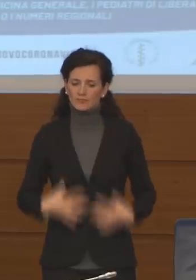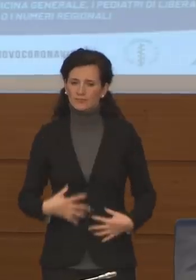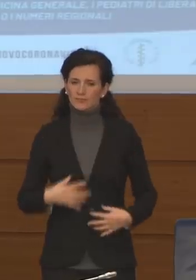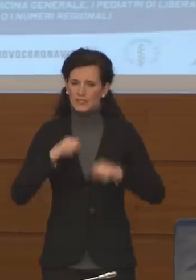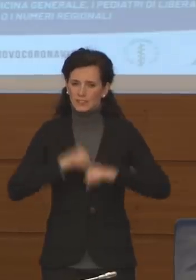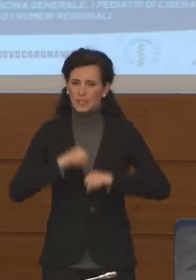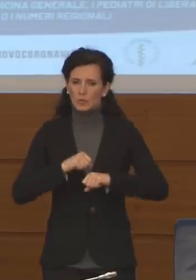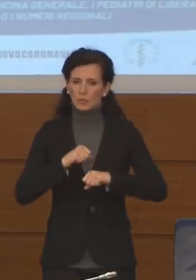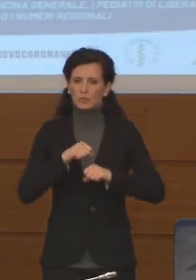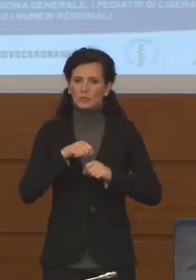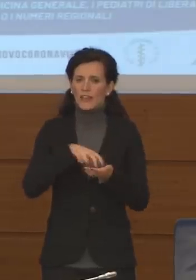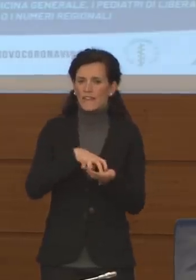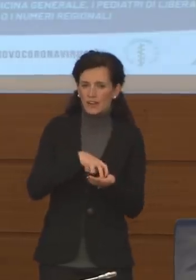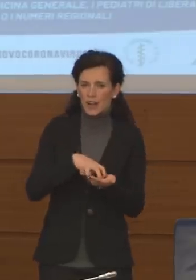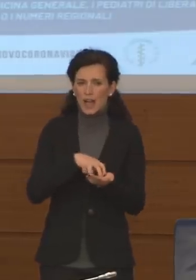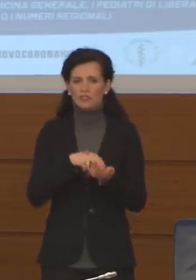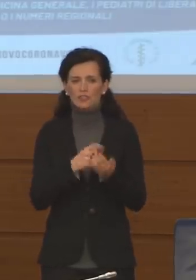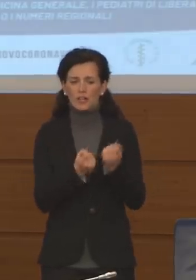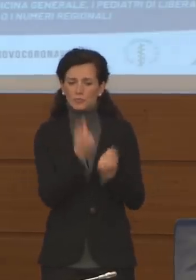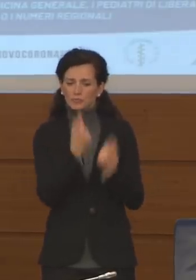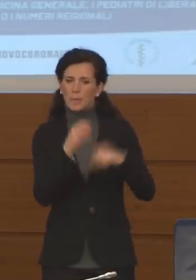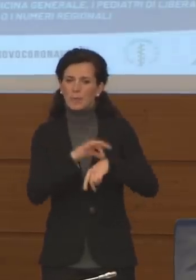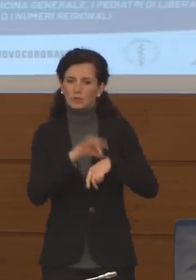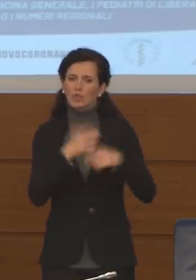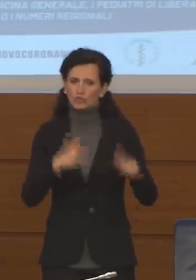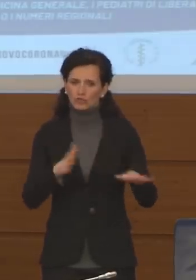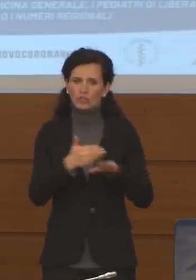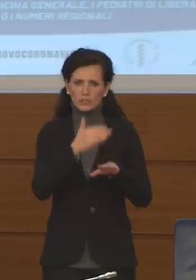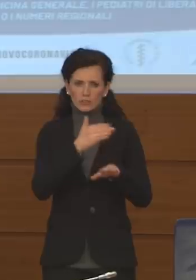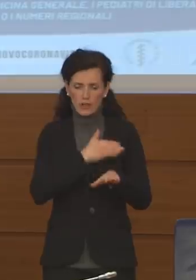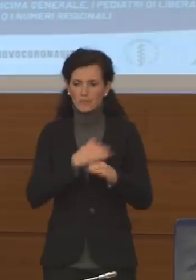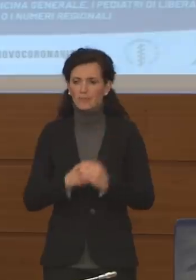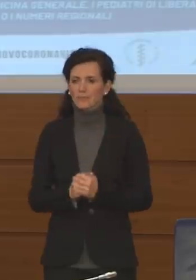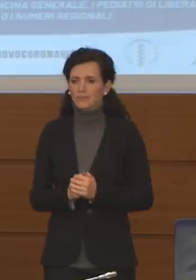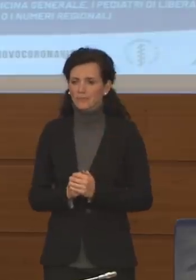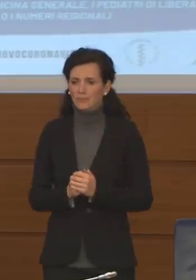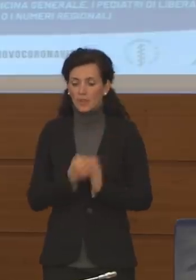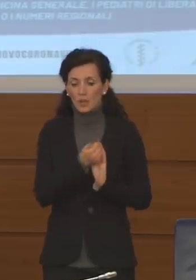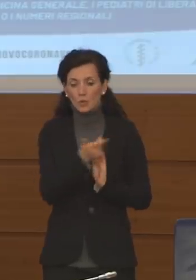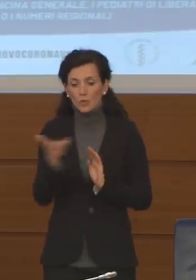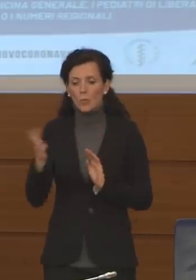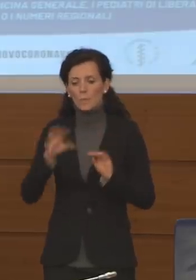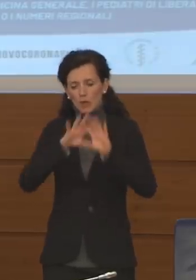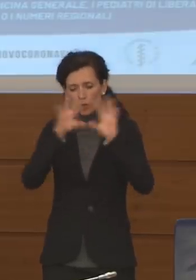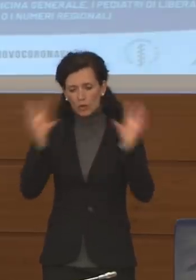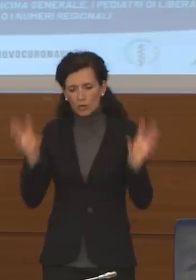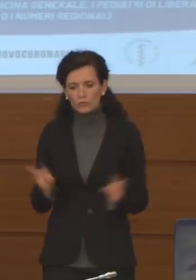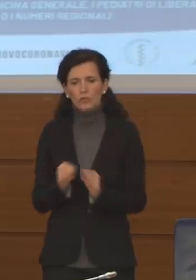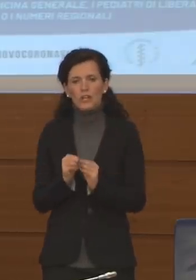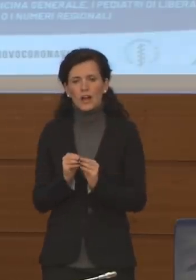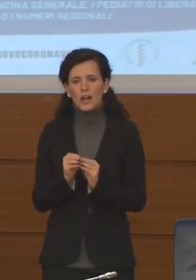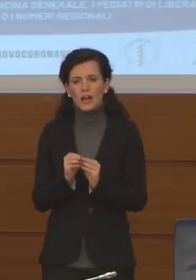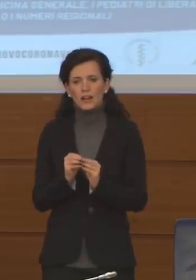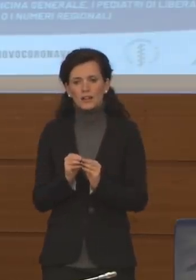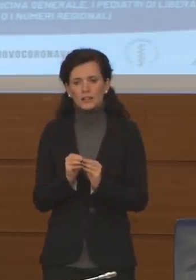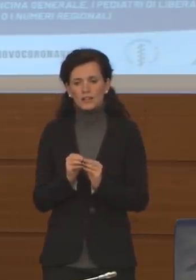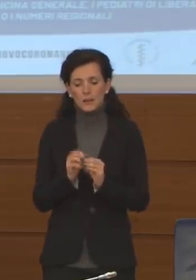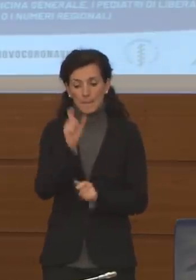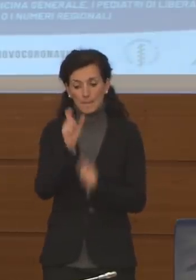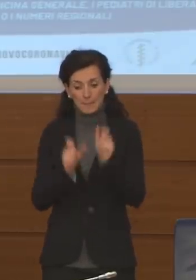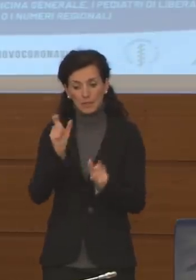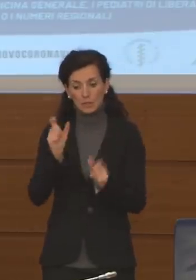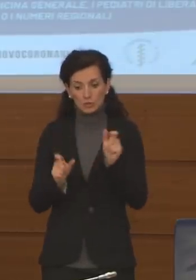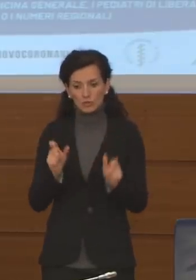patologie il dato complessivo delle persone che sono attualmente